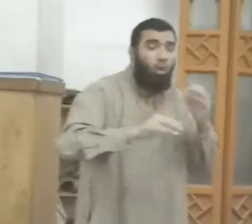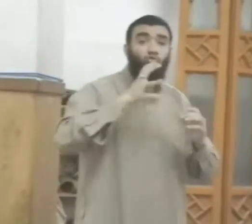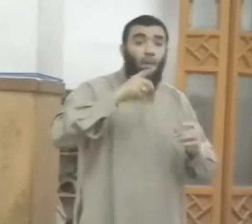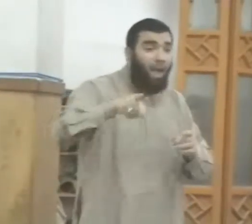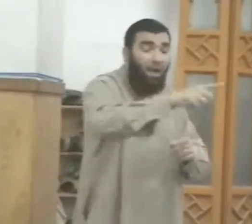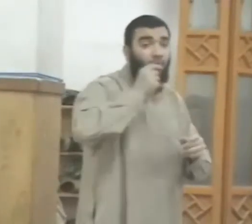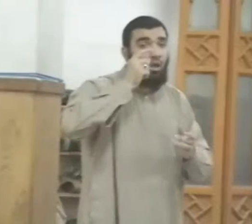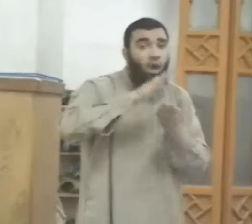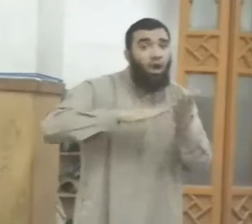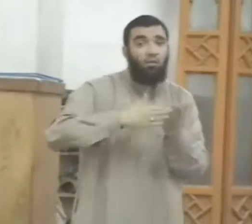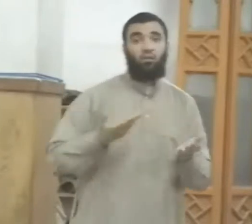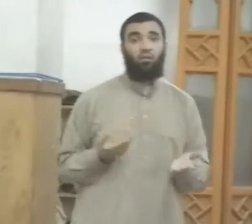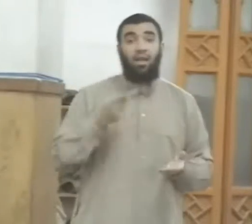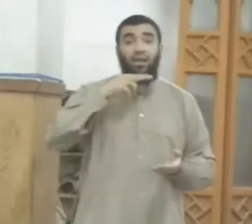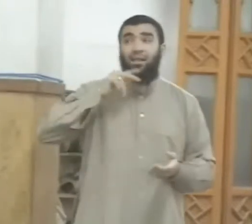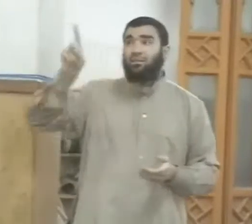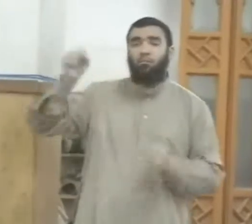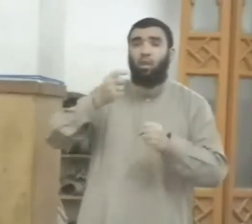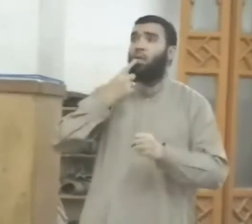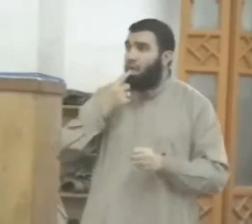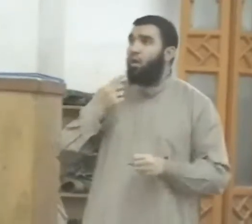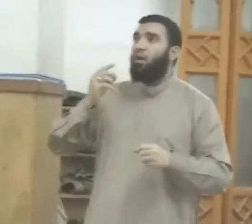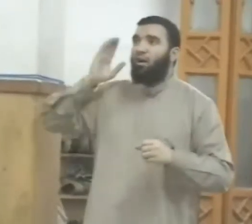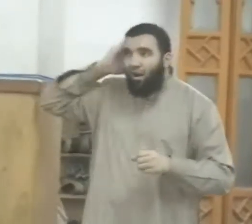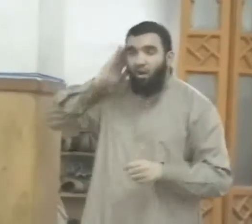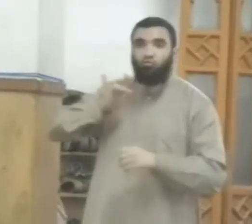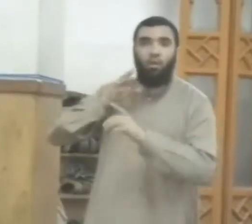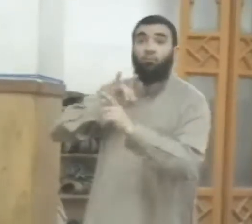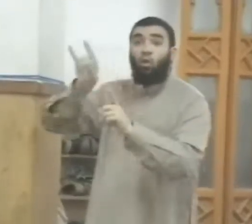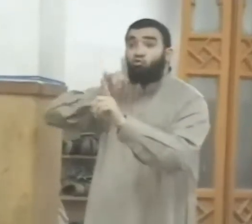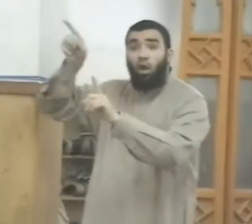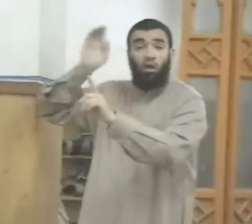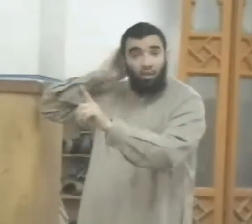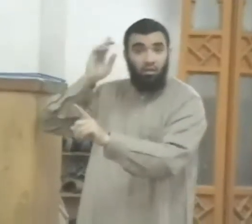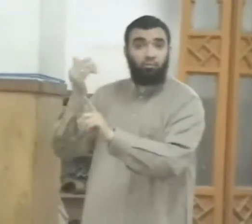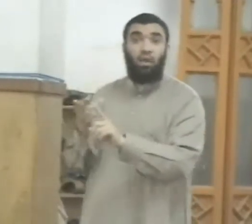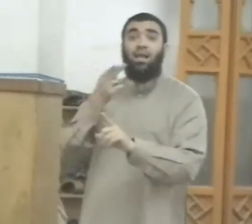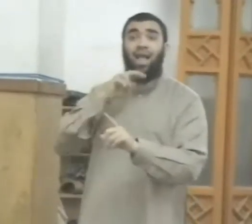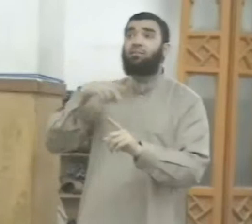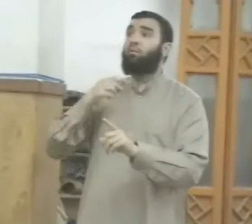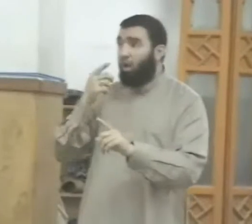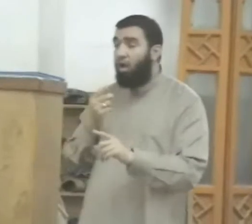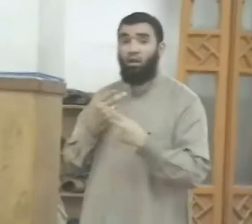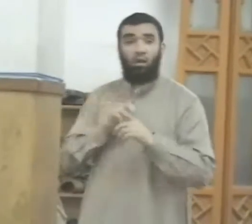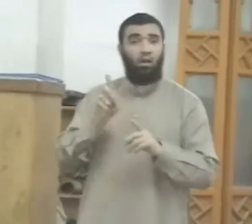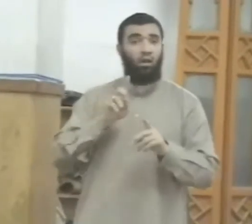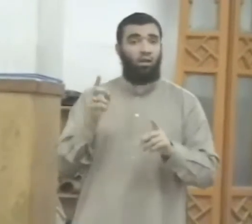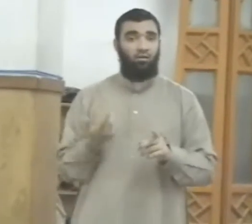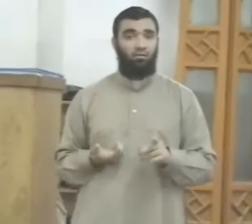ألسنة هؤلاء الكذابين، حينما يقولون الكذب، حينما يقولون الزور، حينما